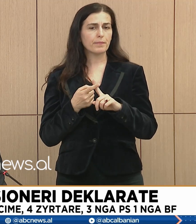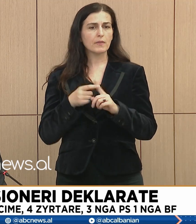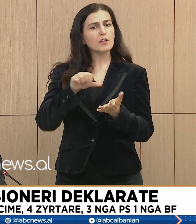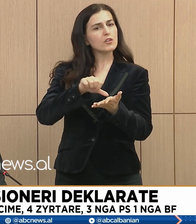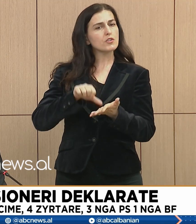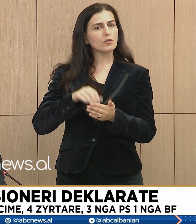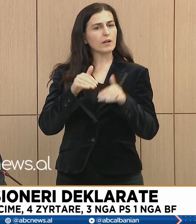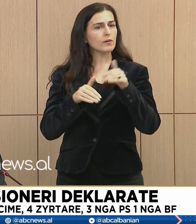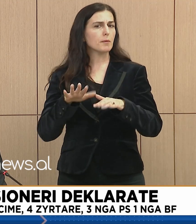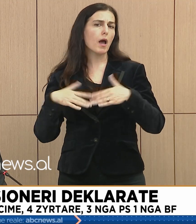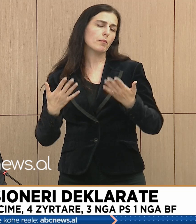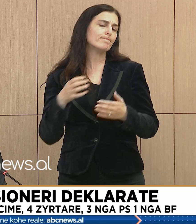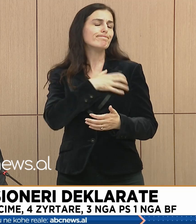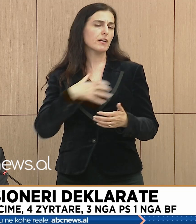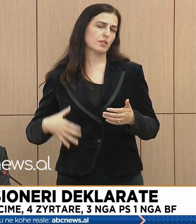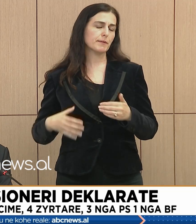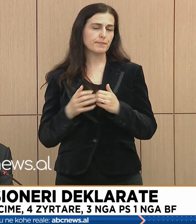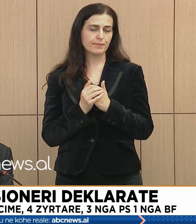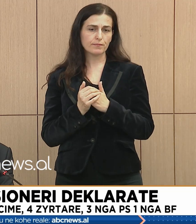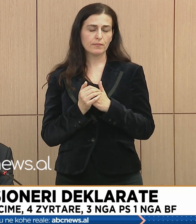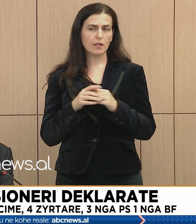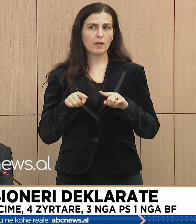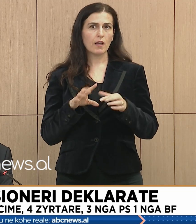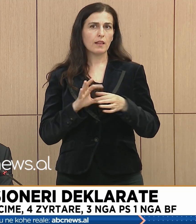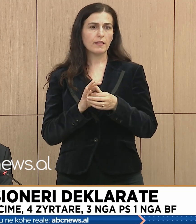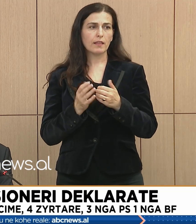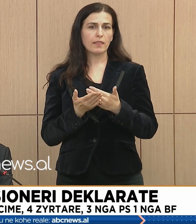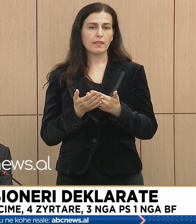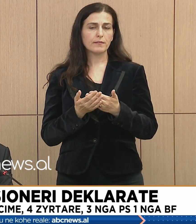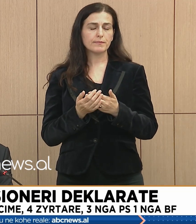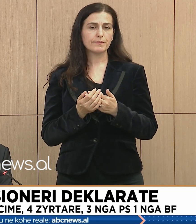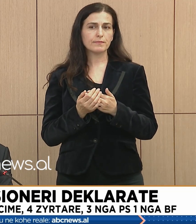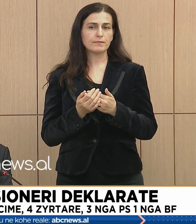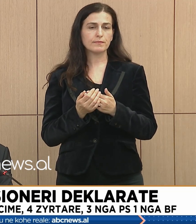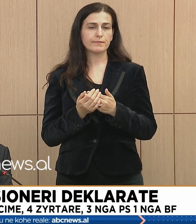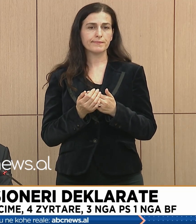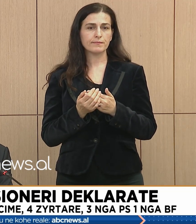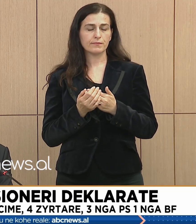qendra votime apo bashki të themi. Për sa i përket